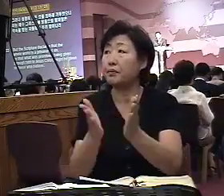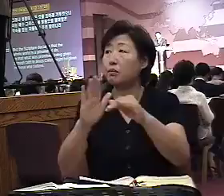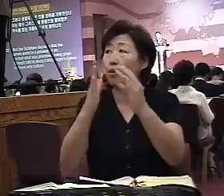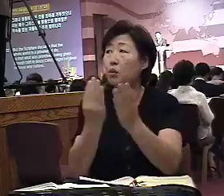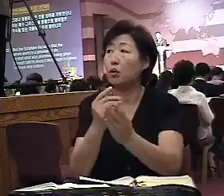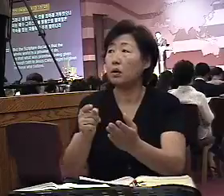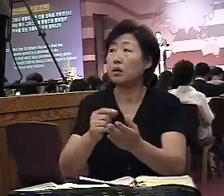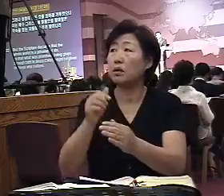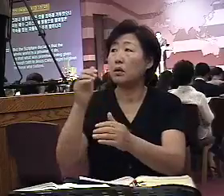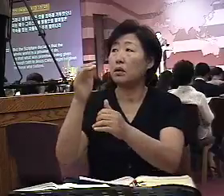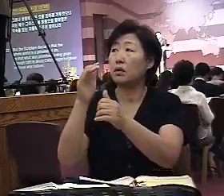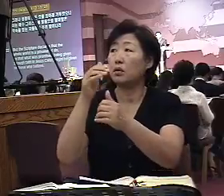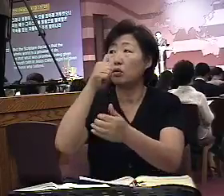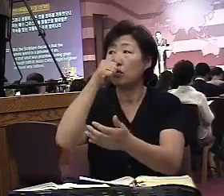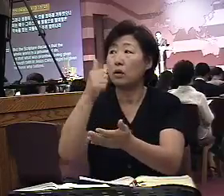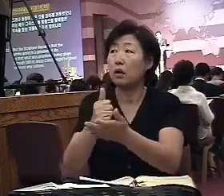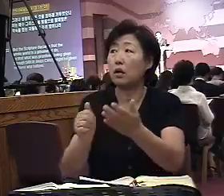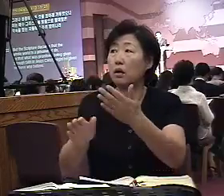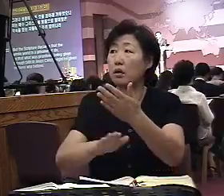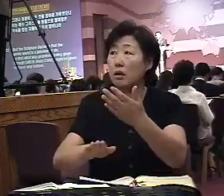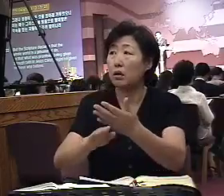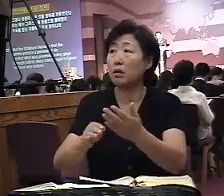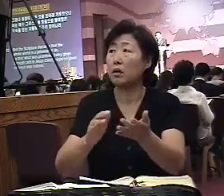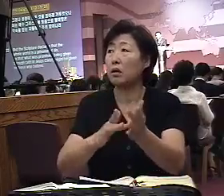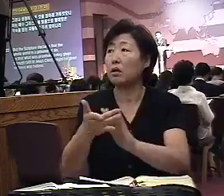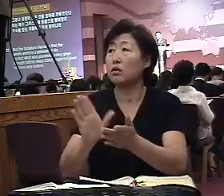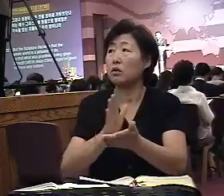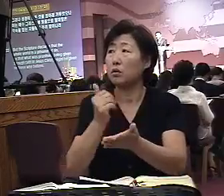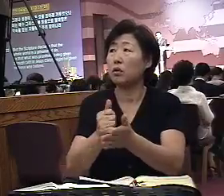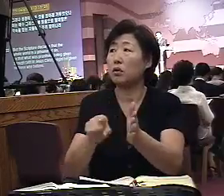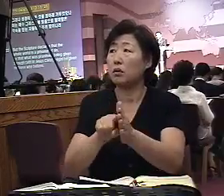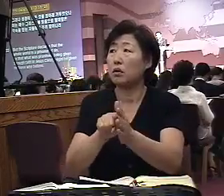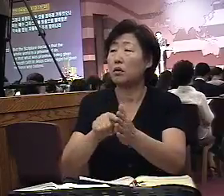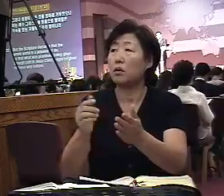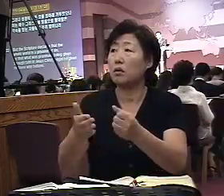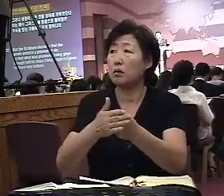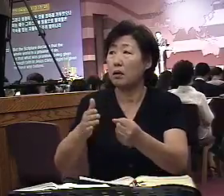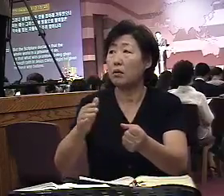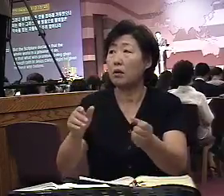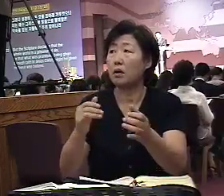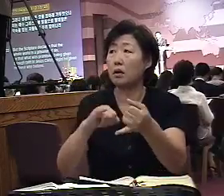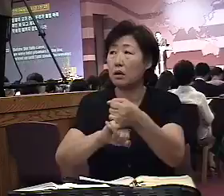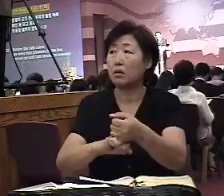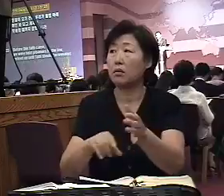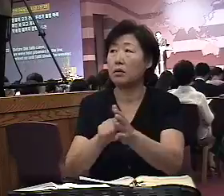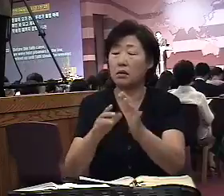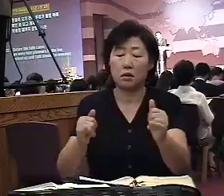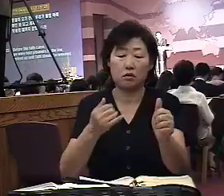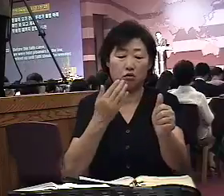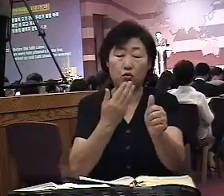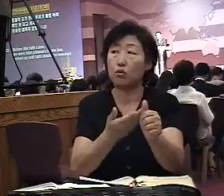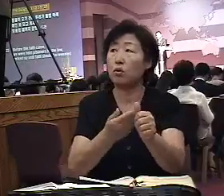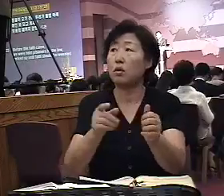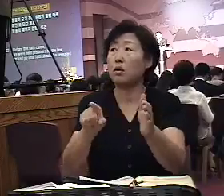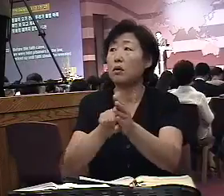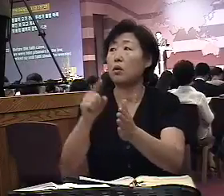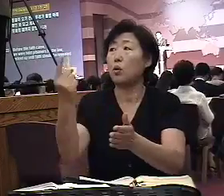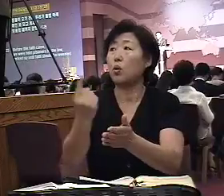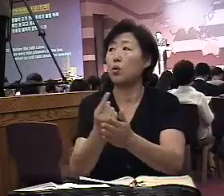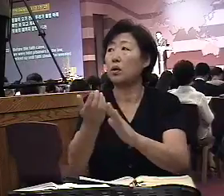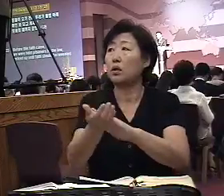가뒀으니 이는 예수 그리스도를 믿음으로 말미암은 약속을 믿는 자들에게 주려 함이니라. 믿음이 오기